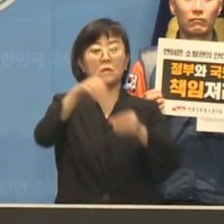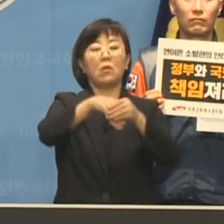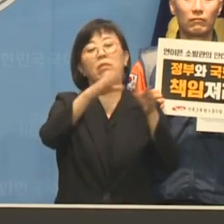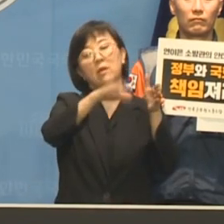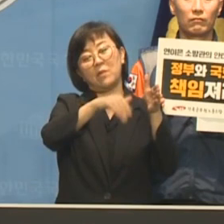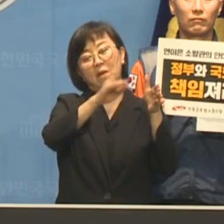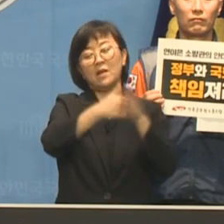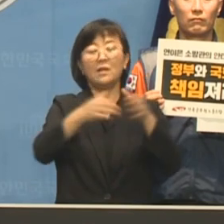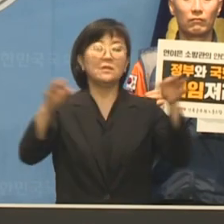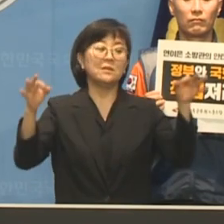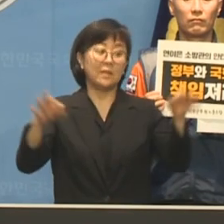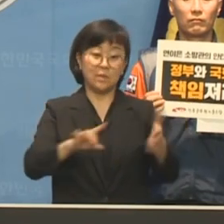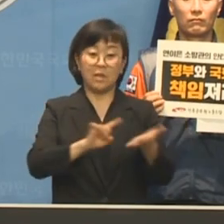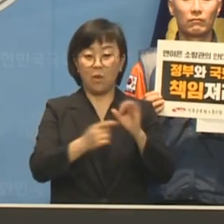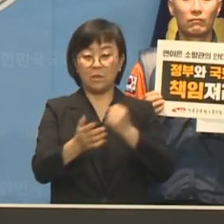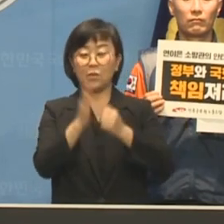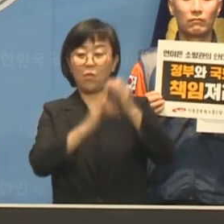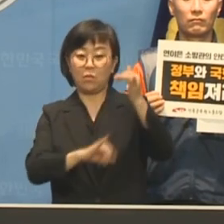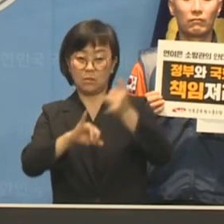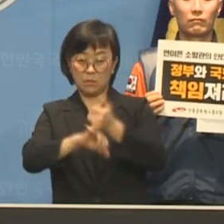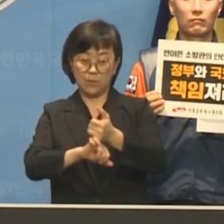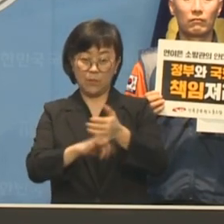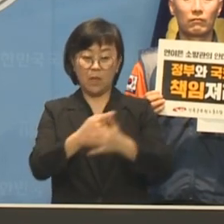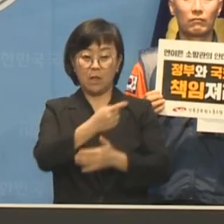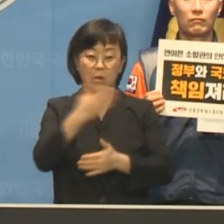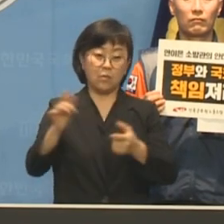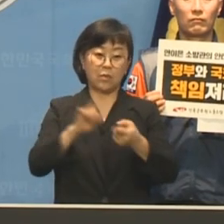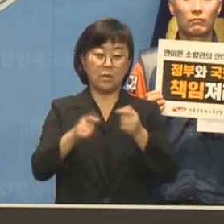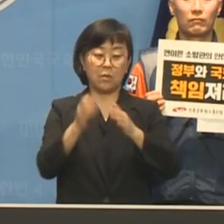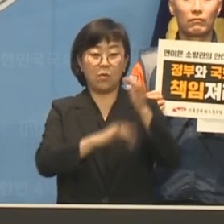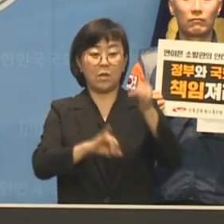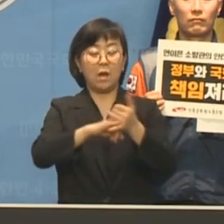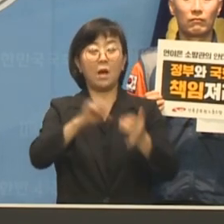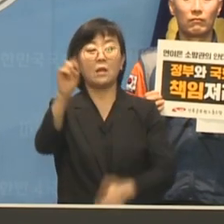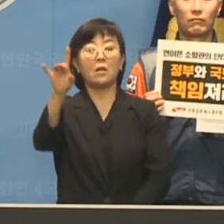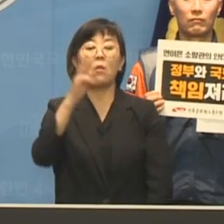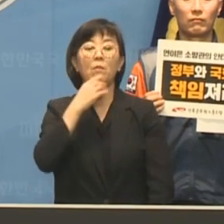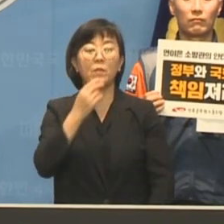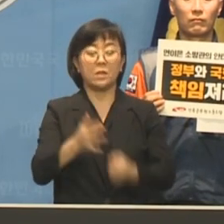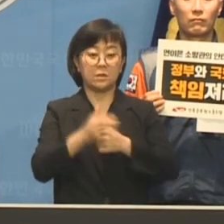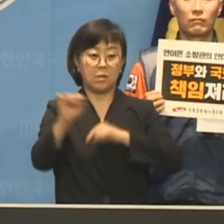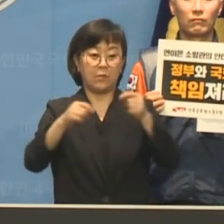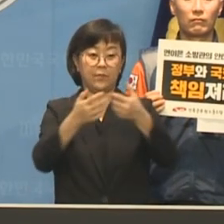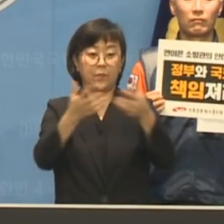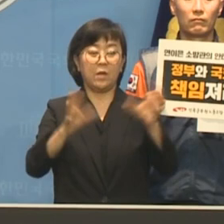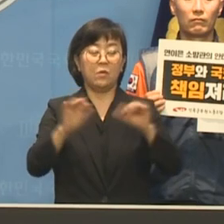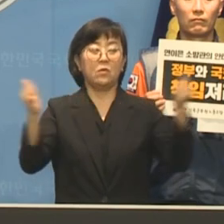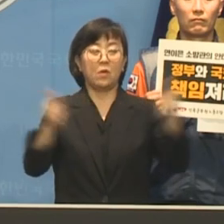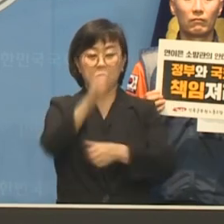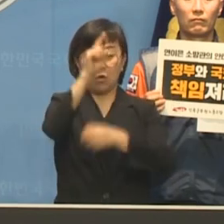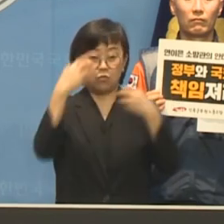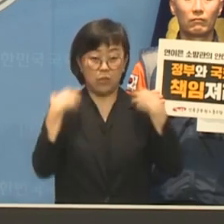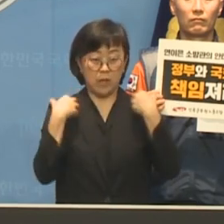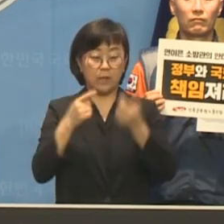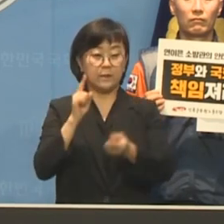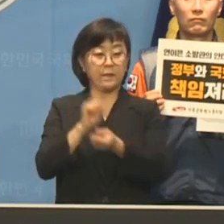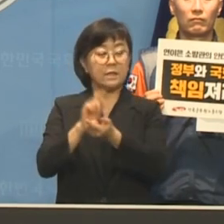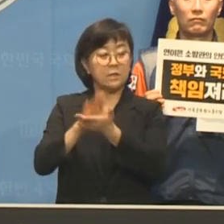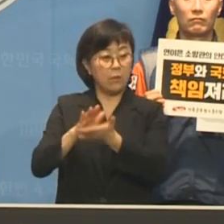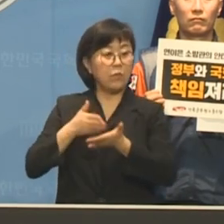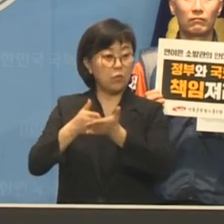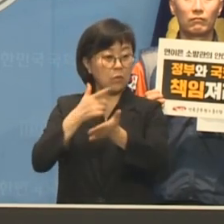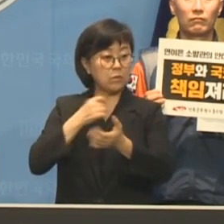선거철이면 잠시 나와 사라지는 공약, 소방에 관한 공약 하나 없는 정당, 이제 국회와 정부에 직접